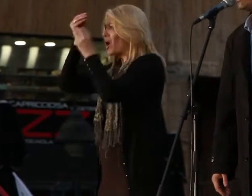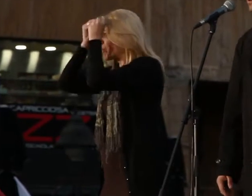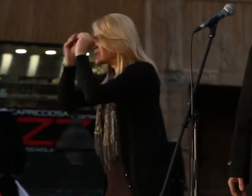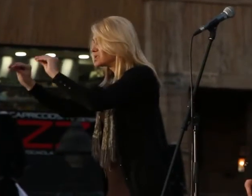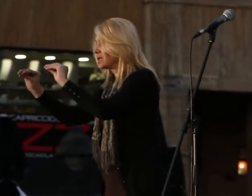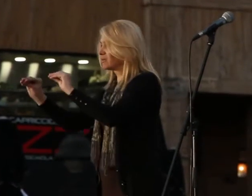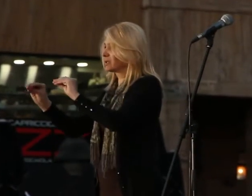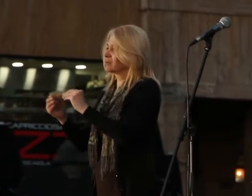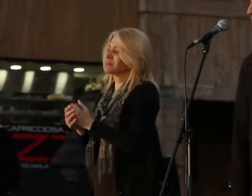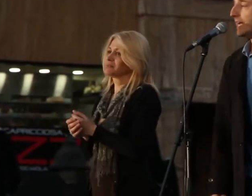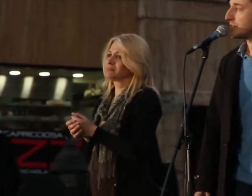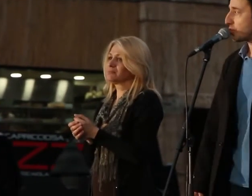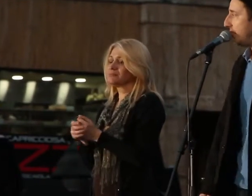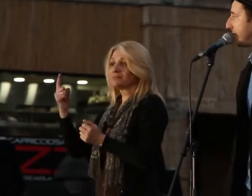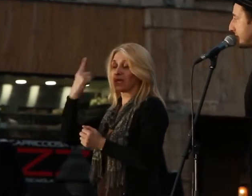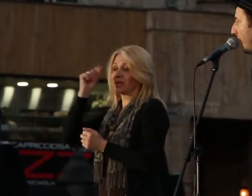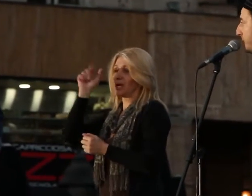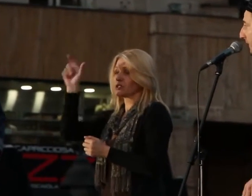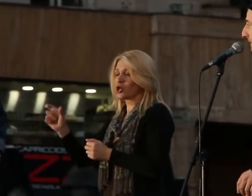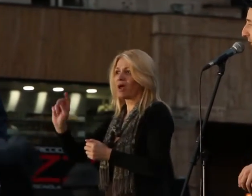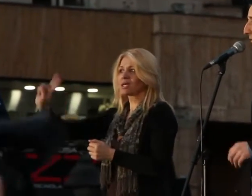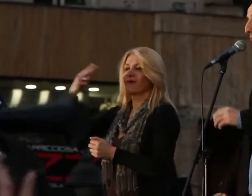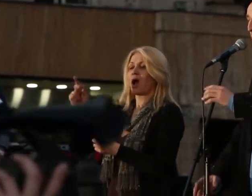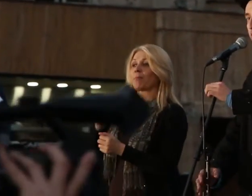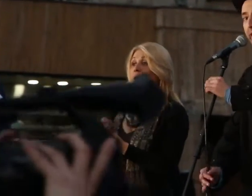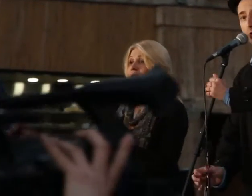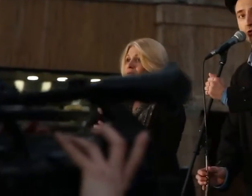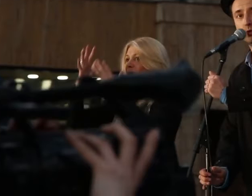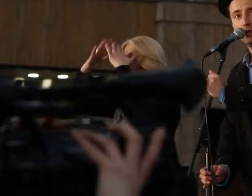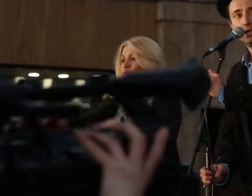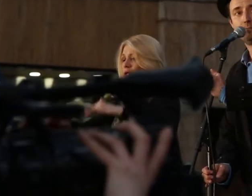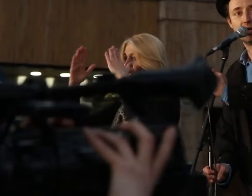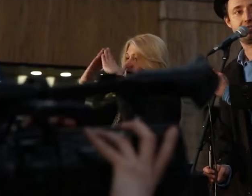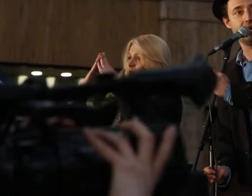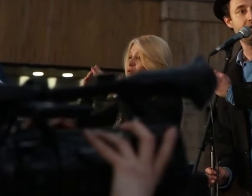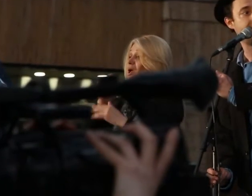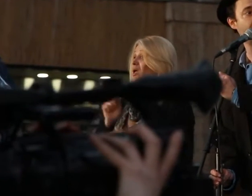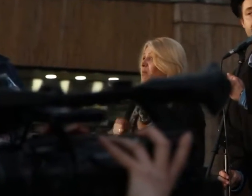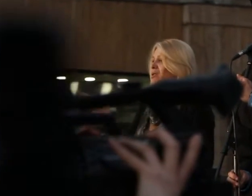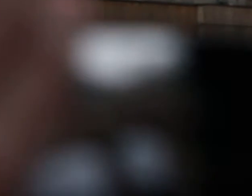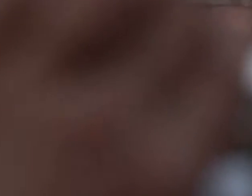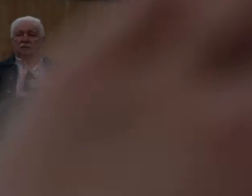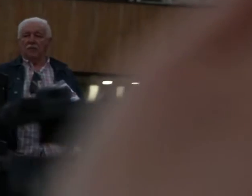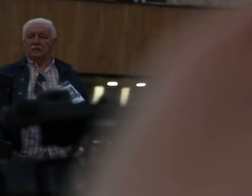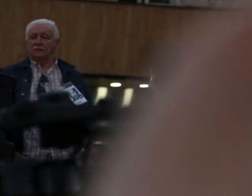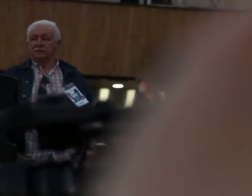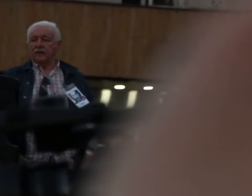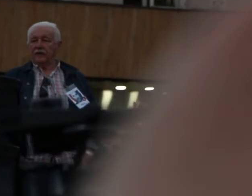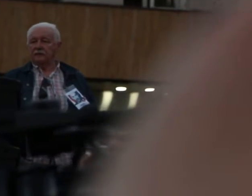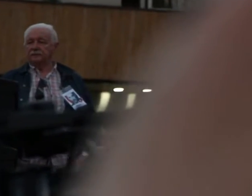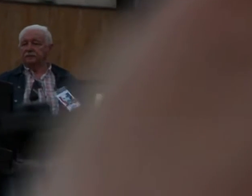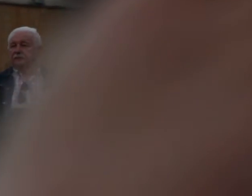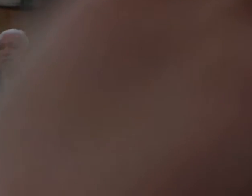obećavaju. I jedan čovek je zvao policiju jer su mu rušili kuću i policija nije tela da dođe, zato